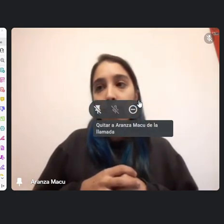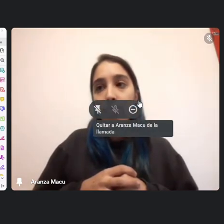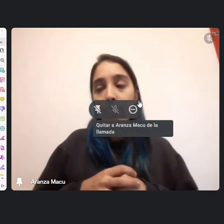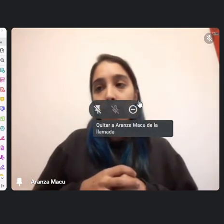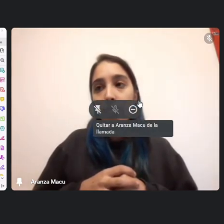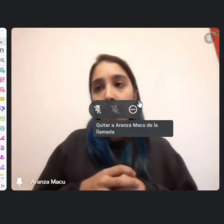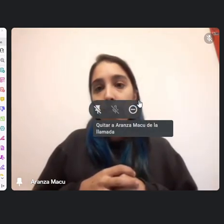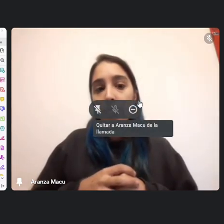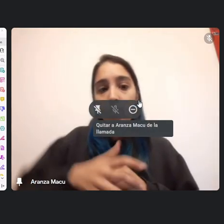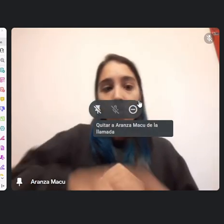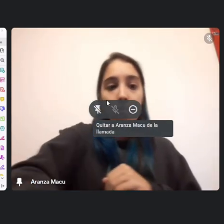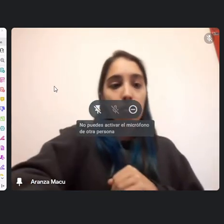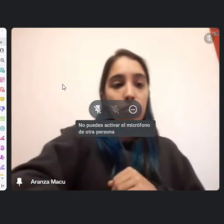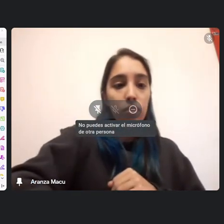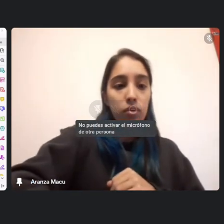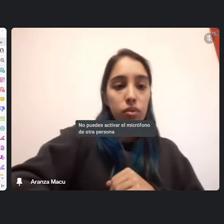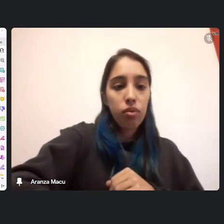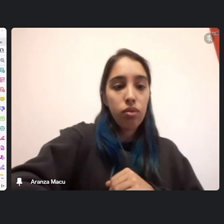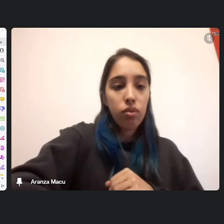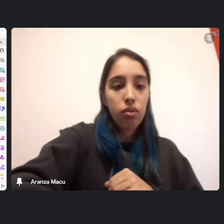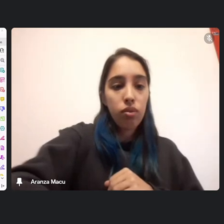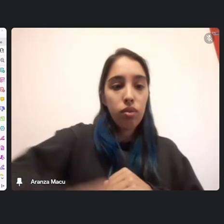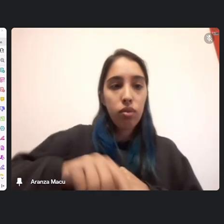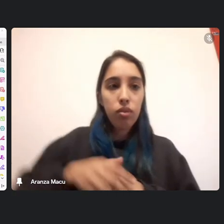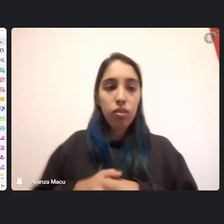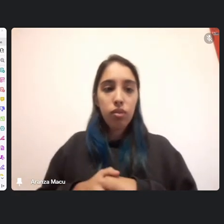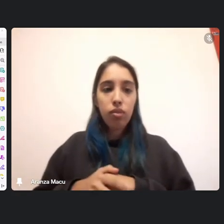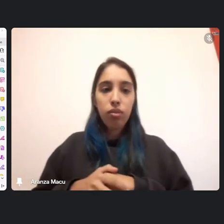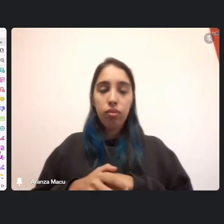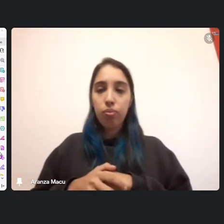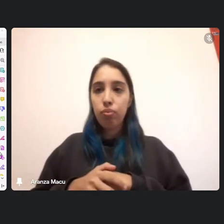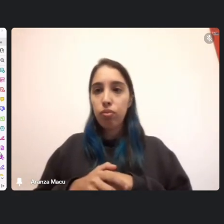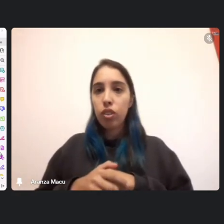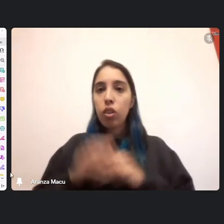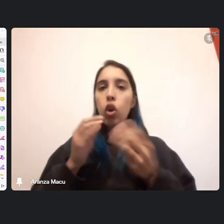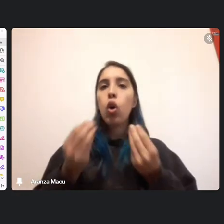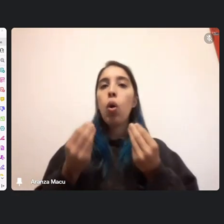¿Cómo vamos con la traducción y la separación en bloques?